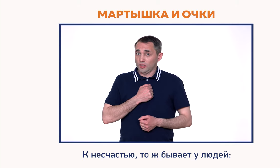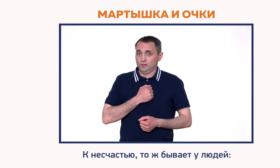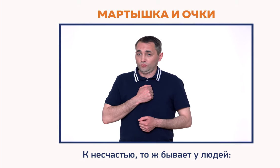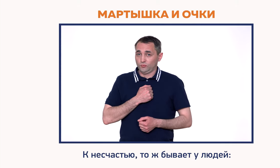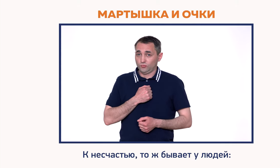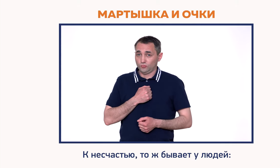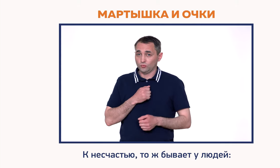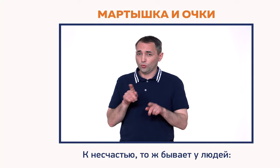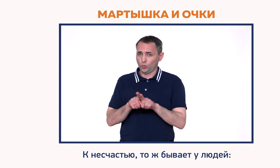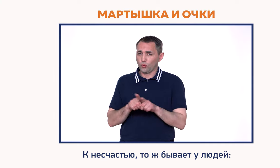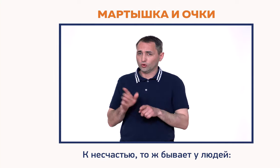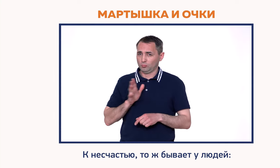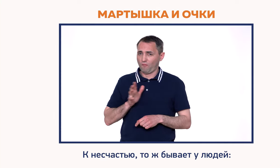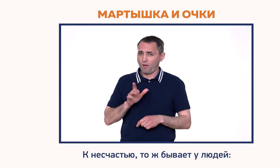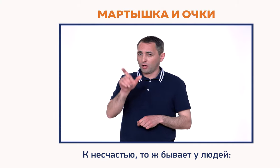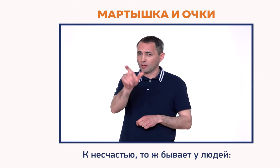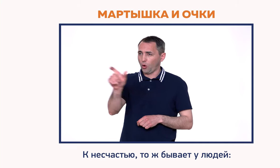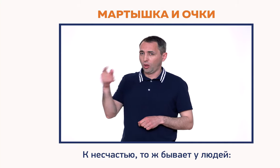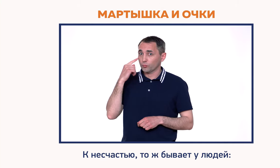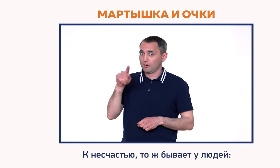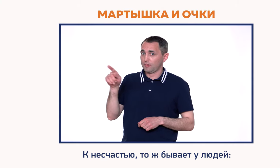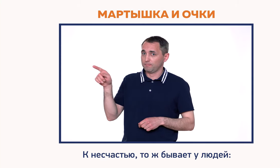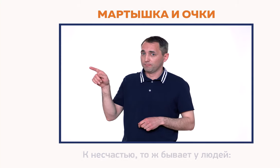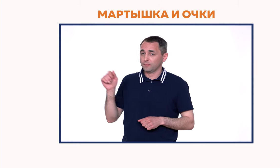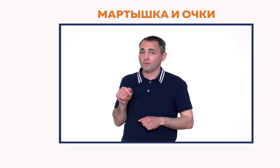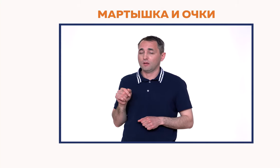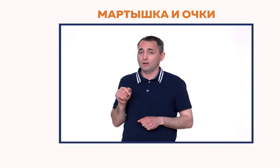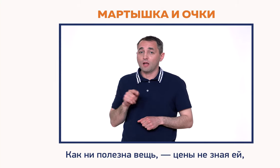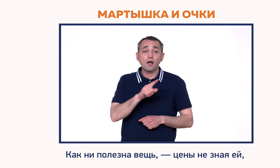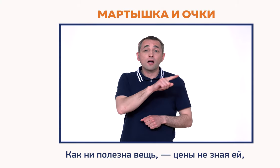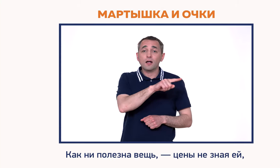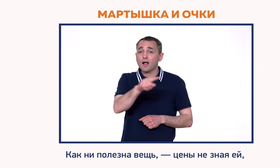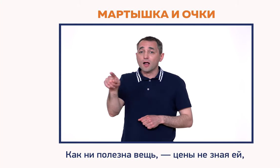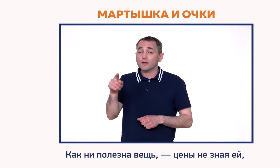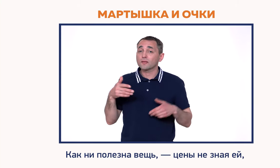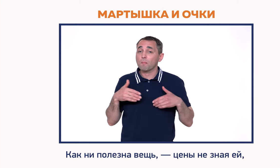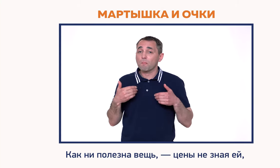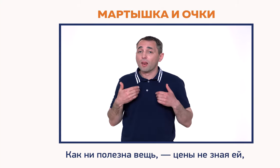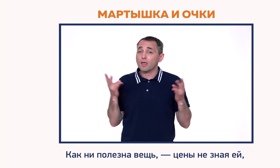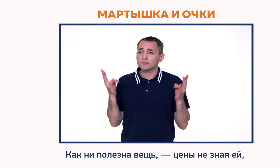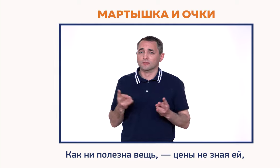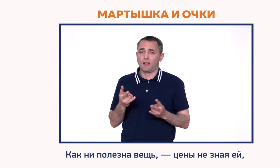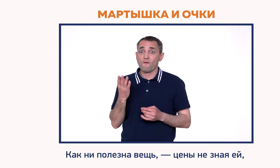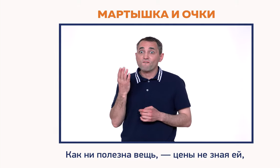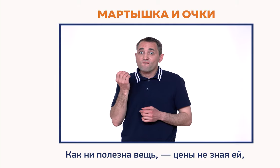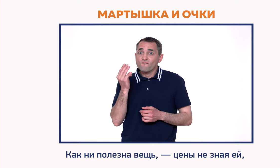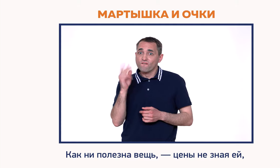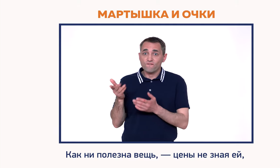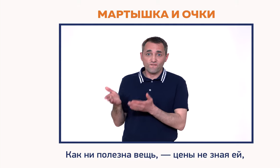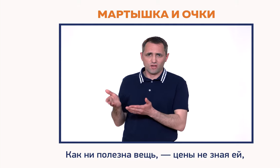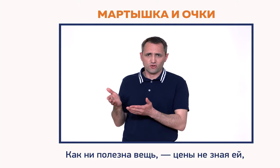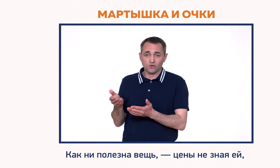К несчастью, то ж бывает у людей. Как не